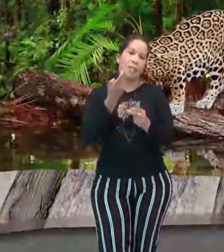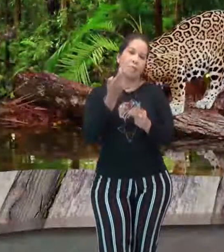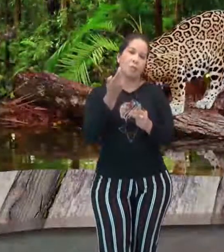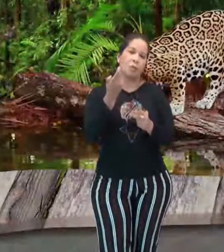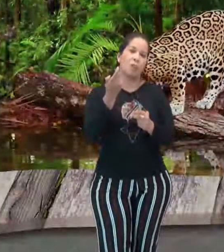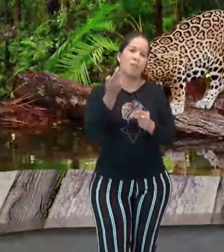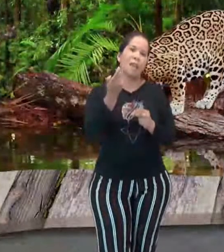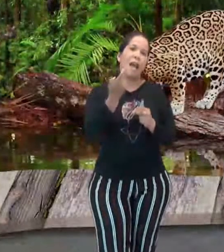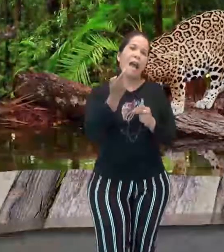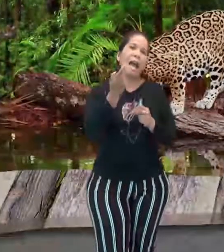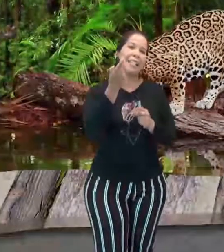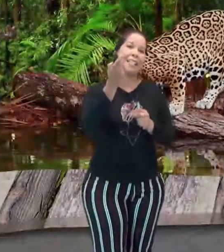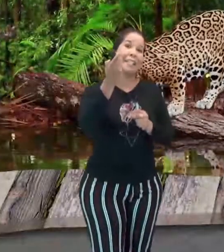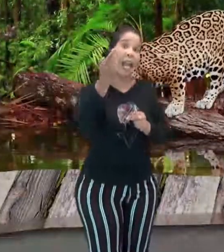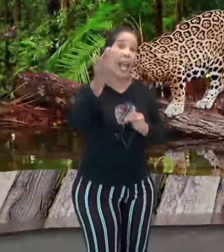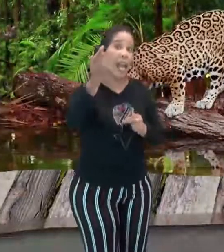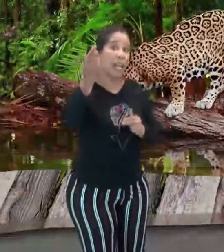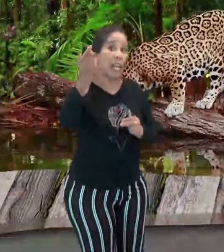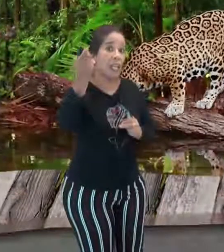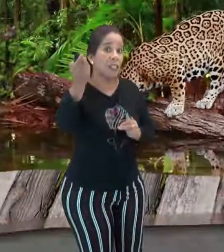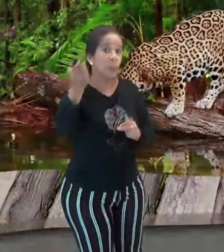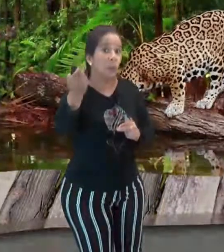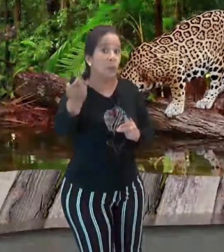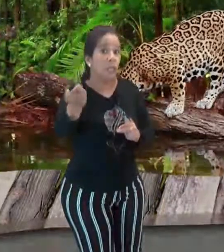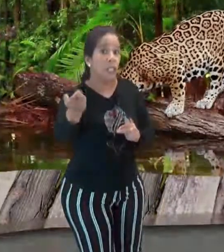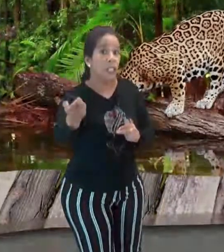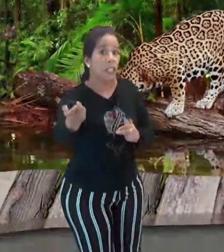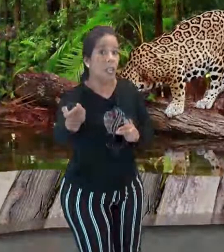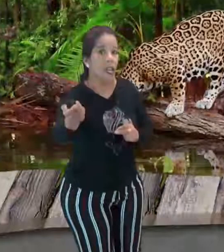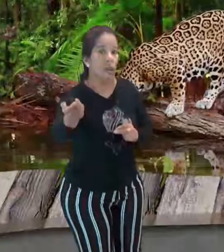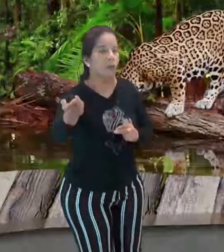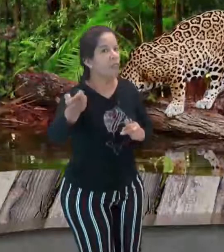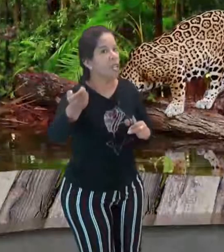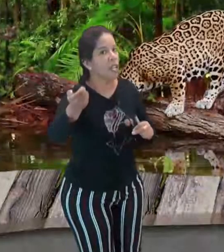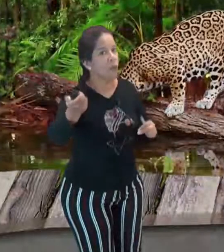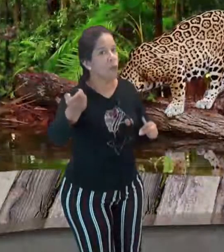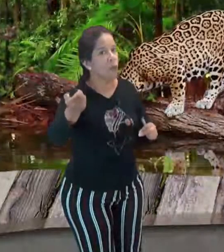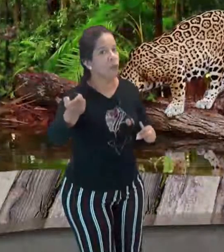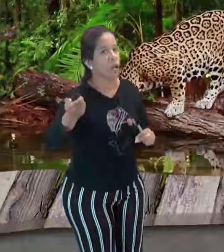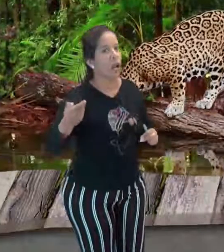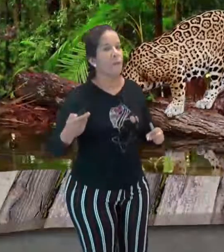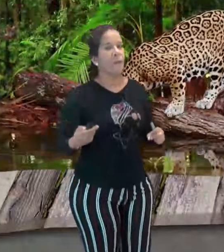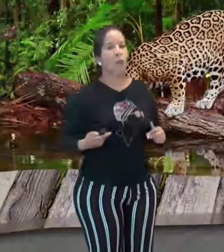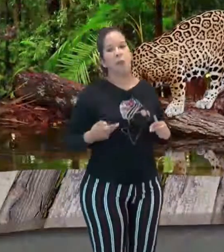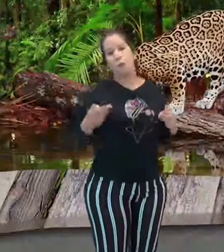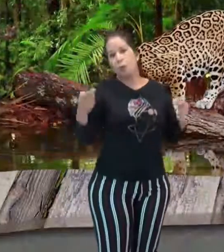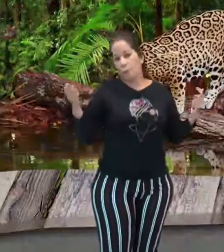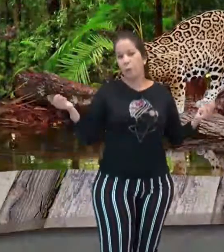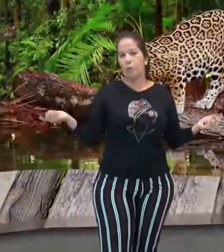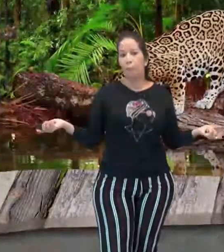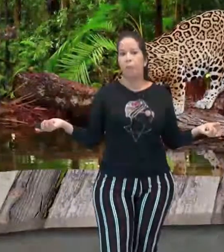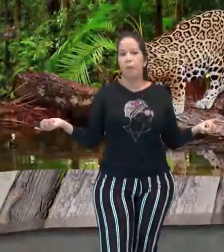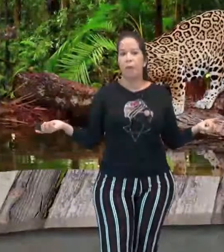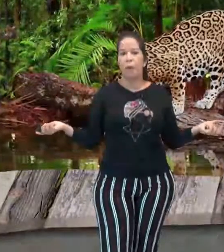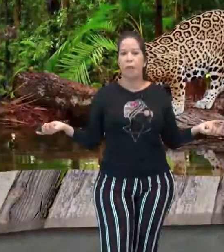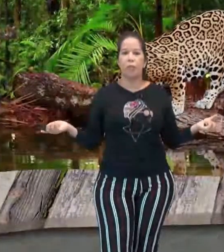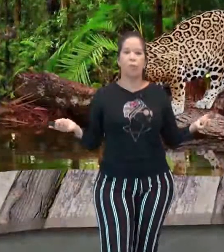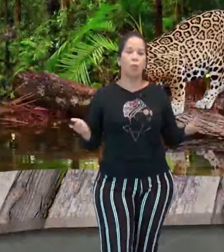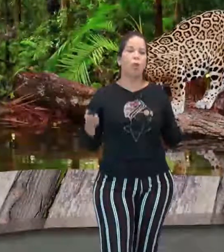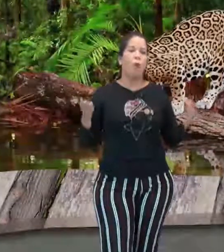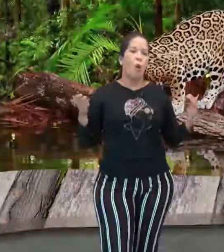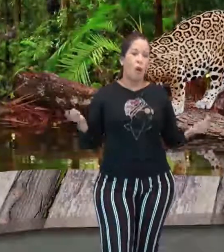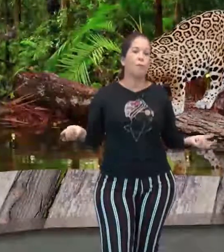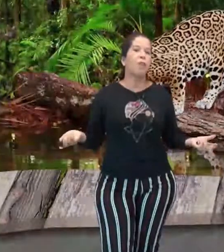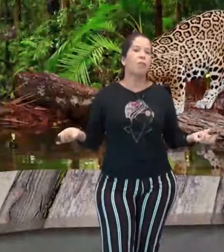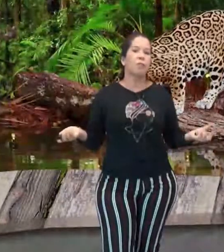esses espermatozoides até lá na tuba uterina, onde eles vão encontrar possivelmente